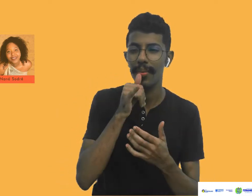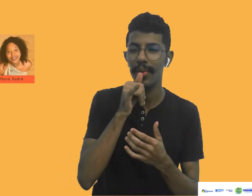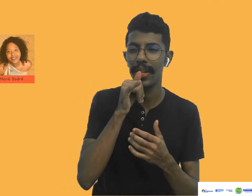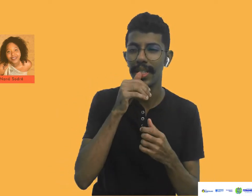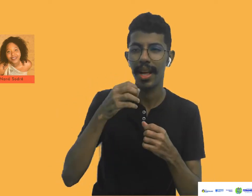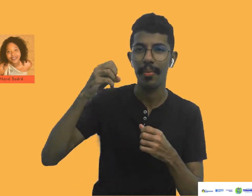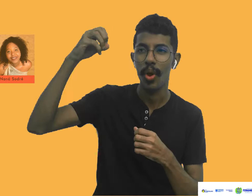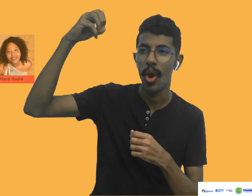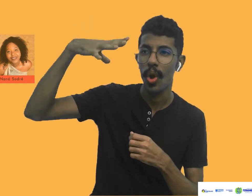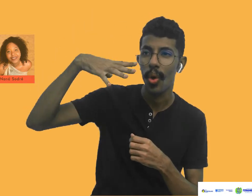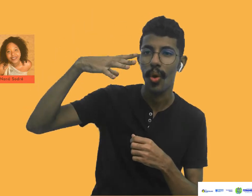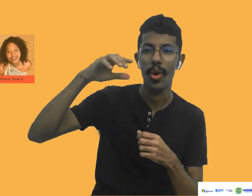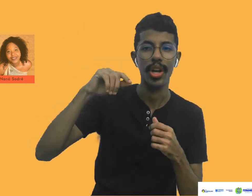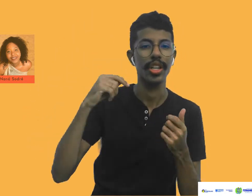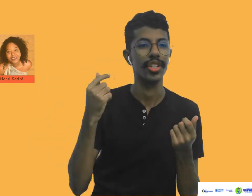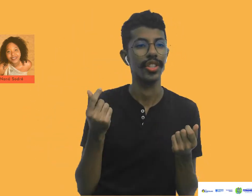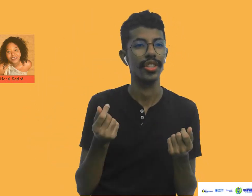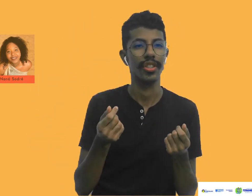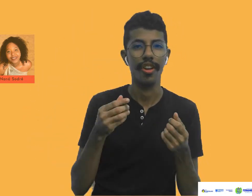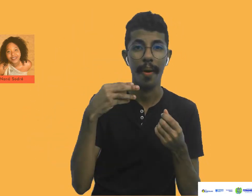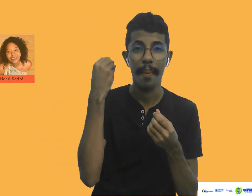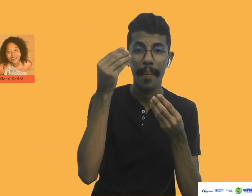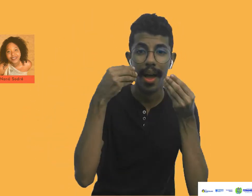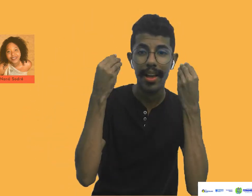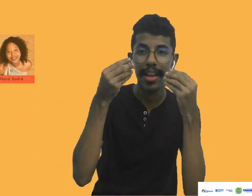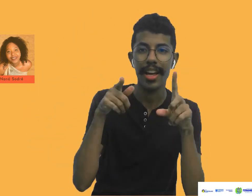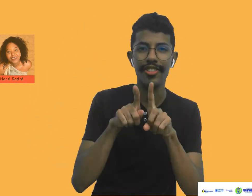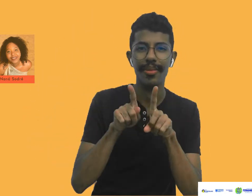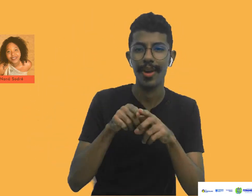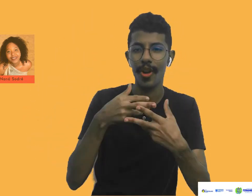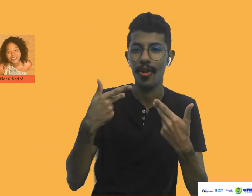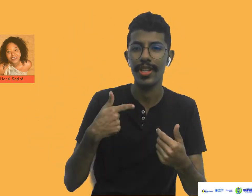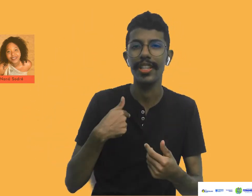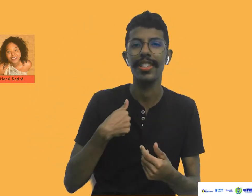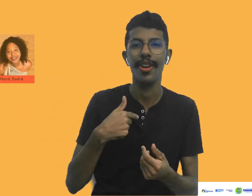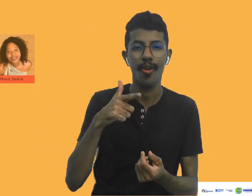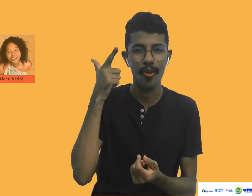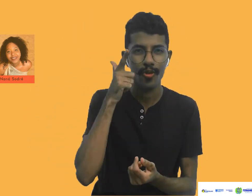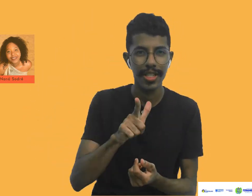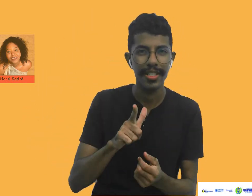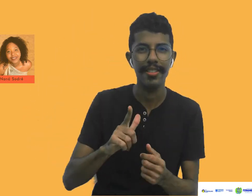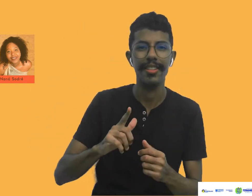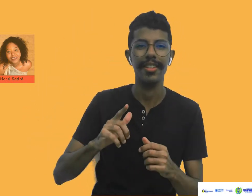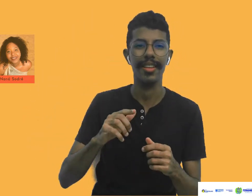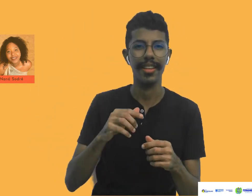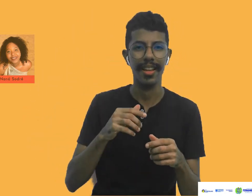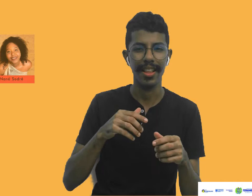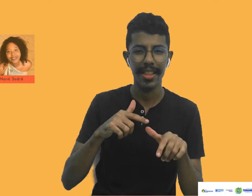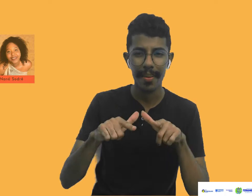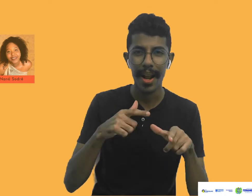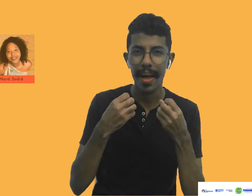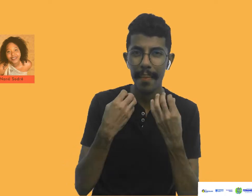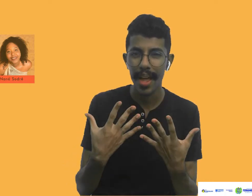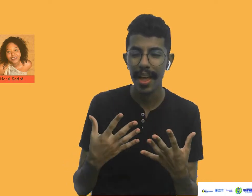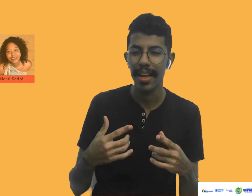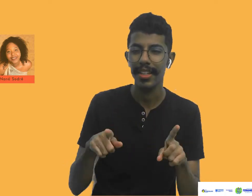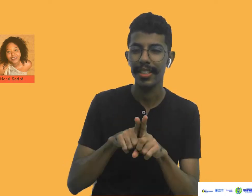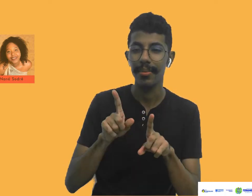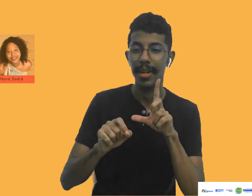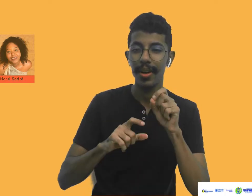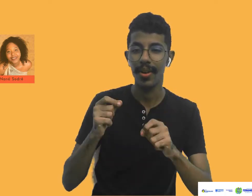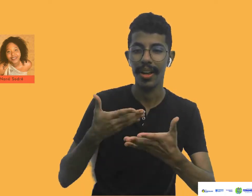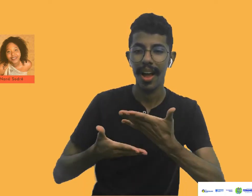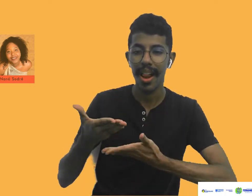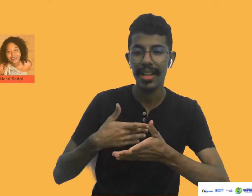a técnica de iluminação eram coisas que eu dominava bem. Né, e procurando o meu lugar dentro,